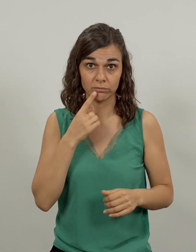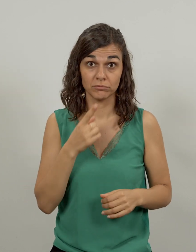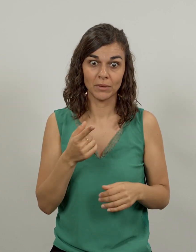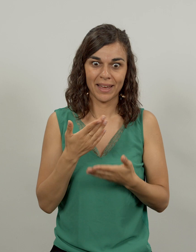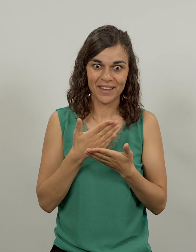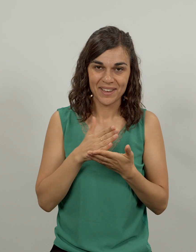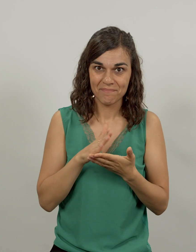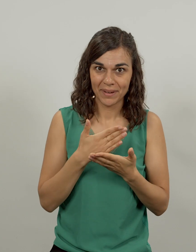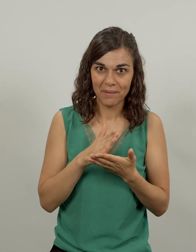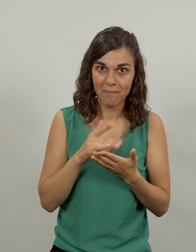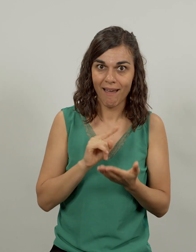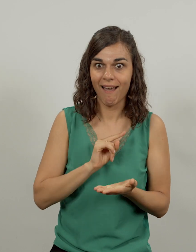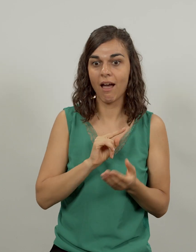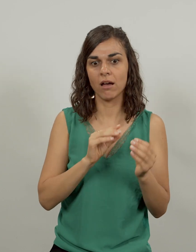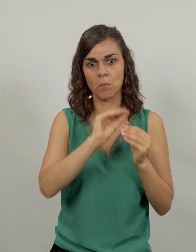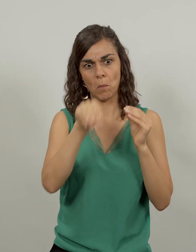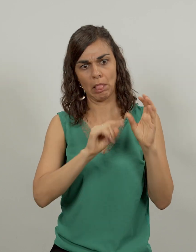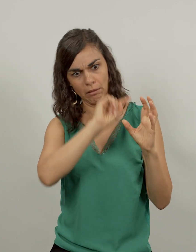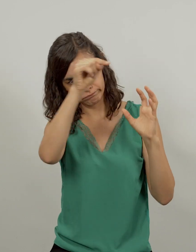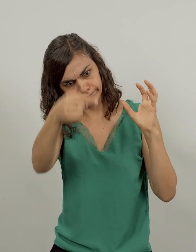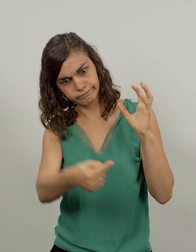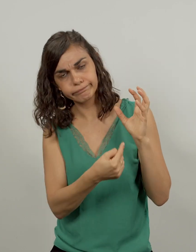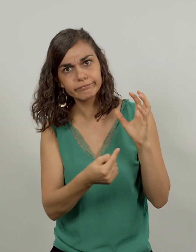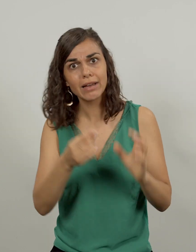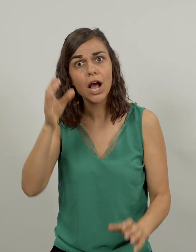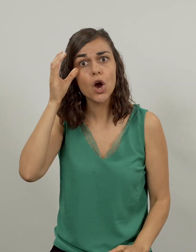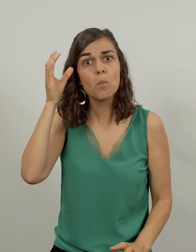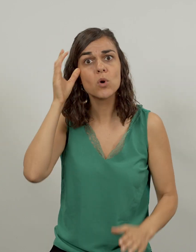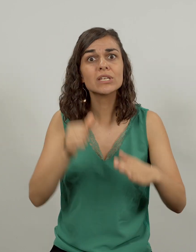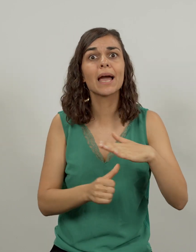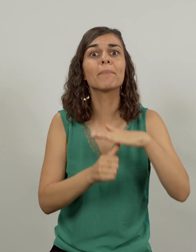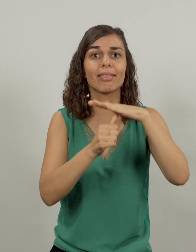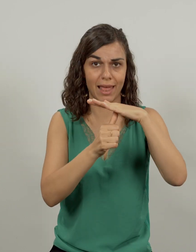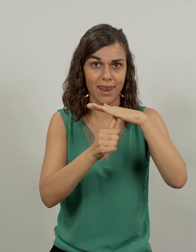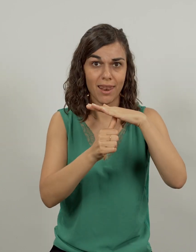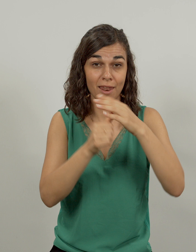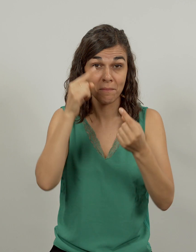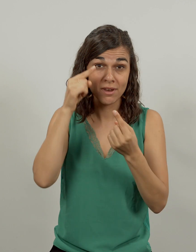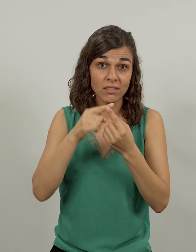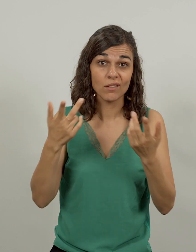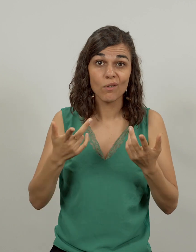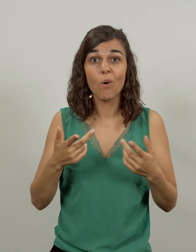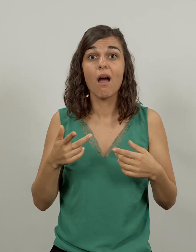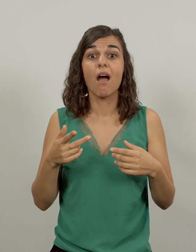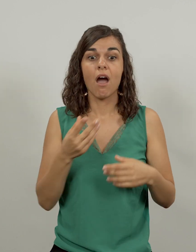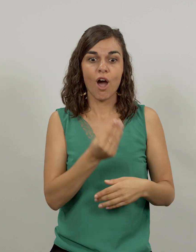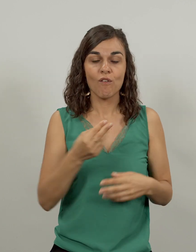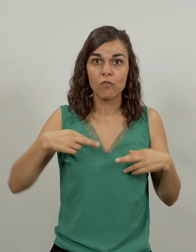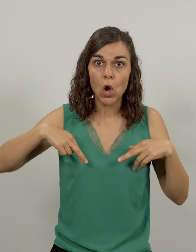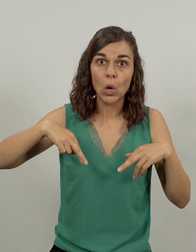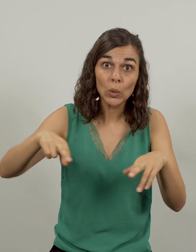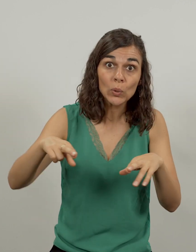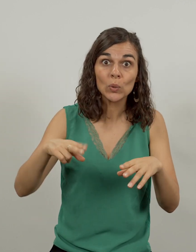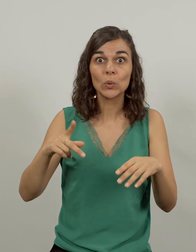mission à l'autre bout du monde, à 11 000 km, à Phnom Penh, la capitale du Cambodge, pour